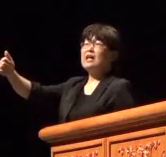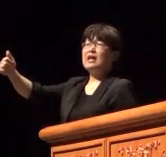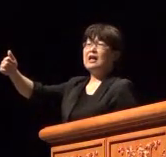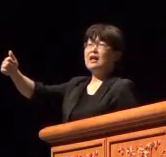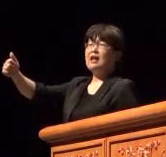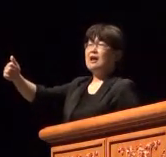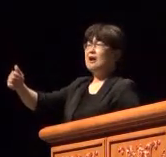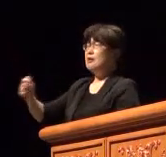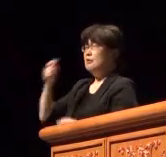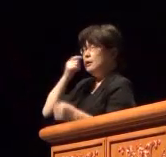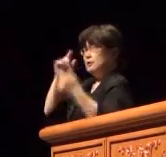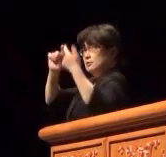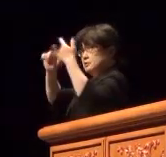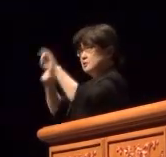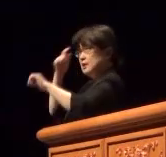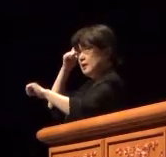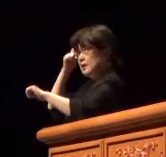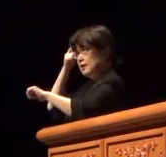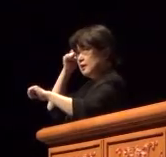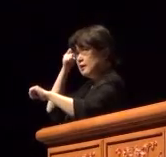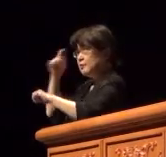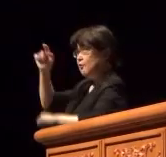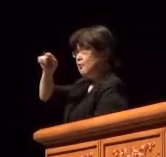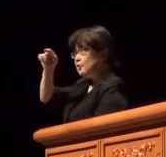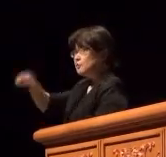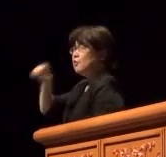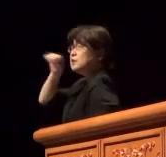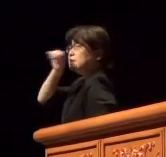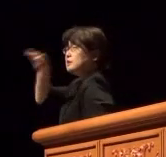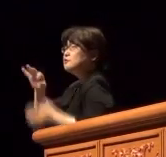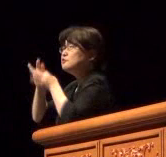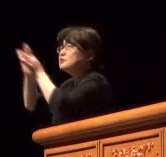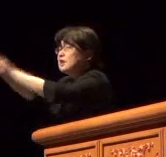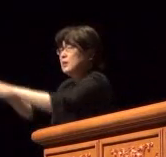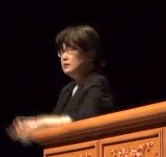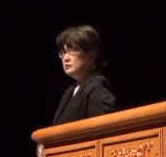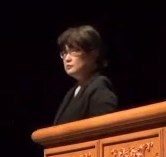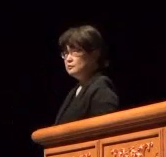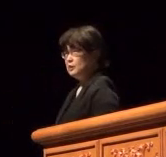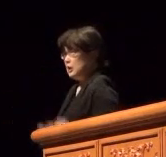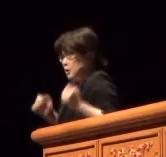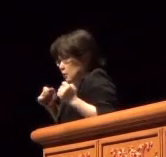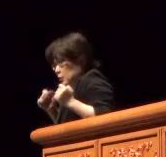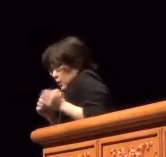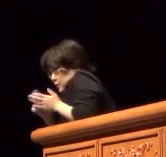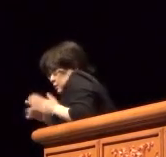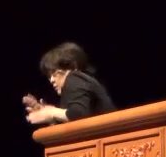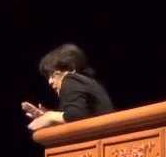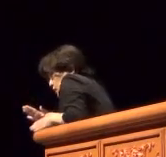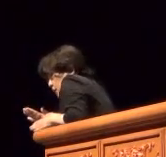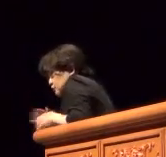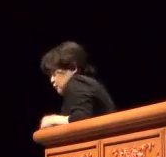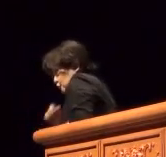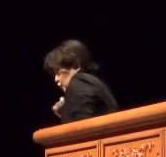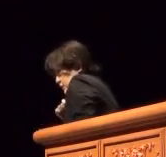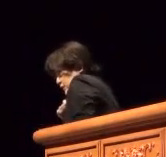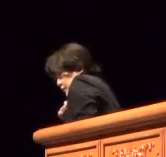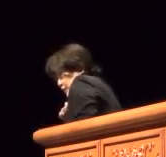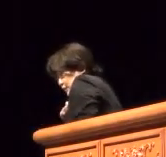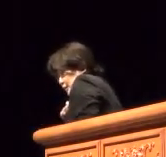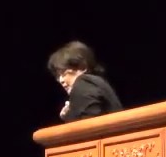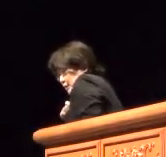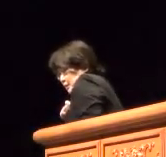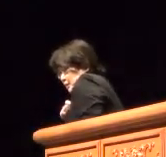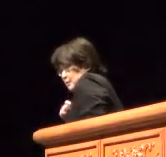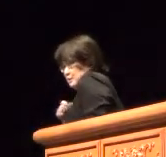全く違う考えの人たちをノックし続けます。怖い時ありますけどね、正直ね、ずっ